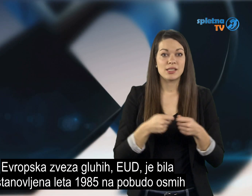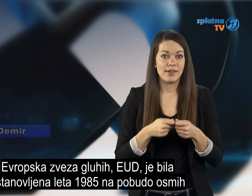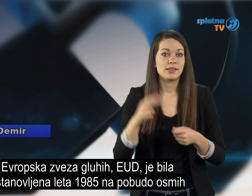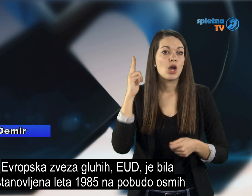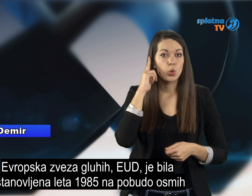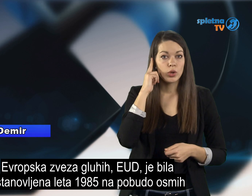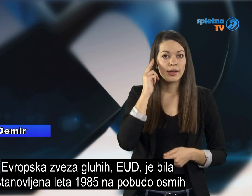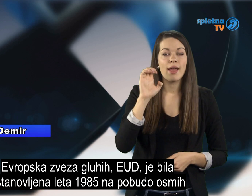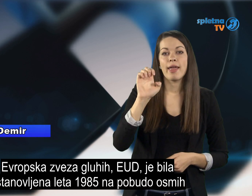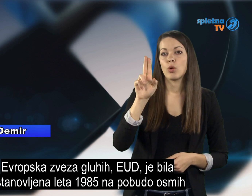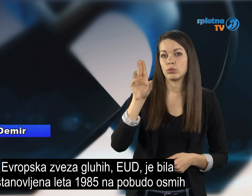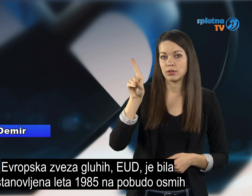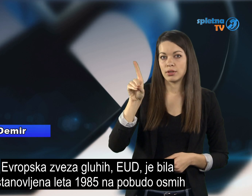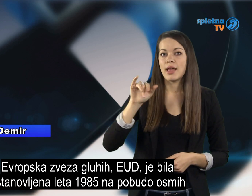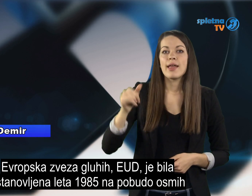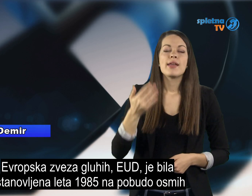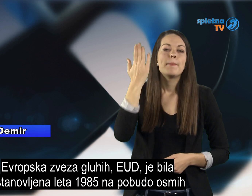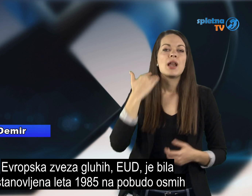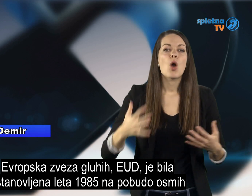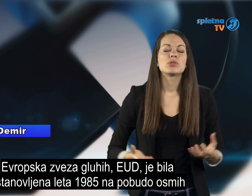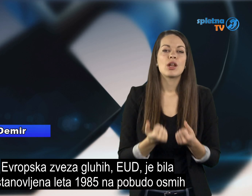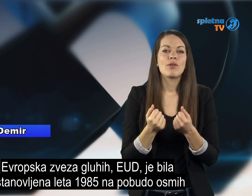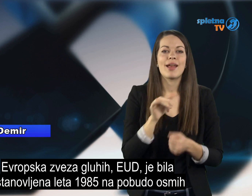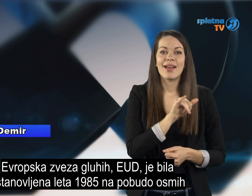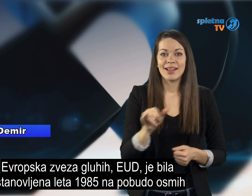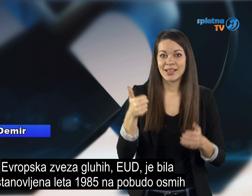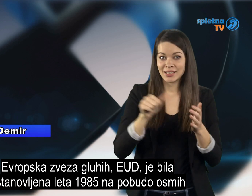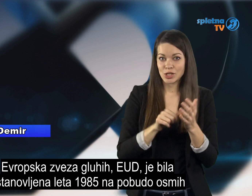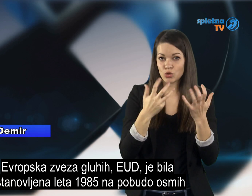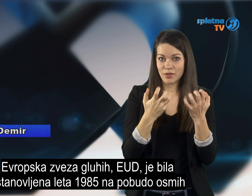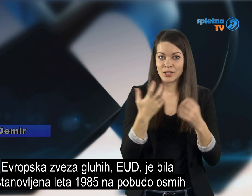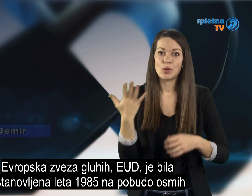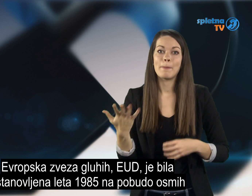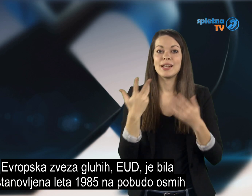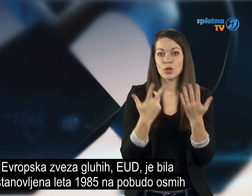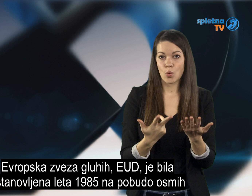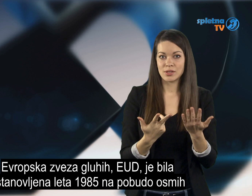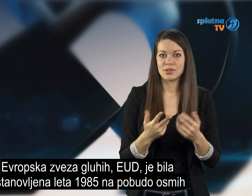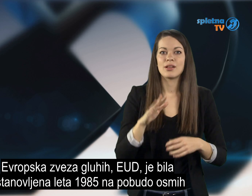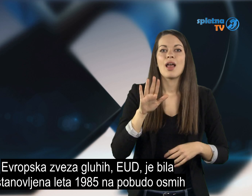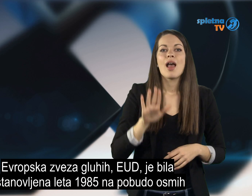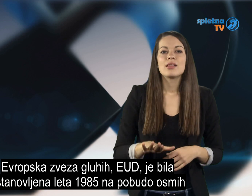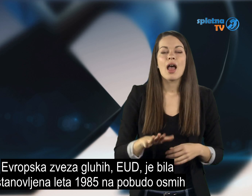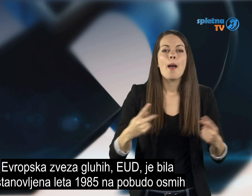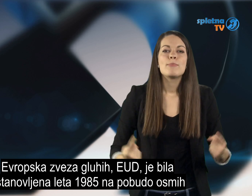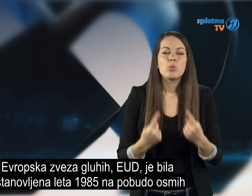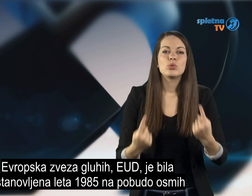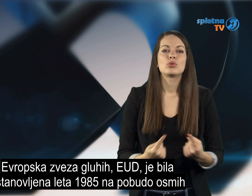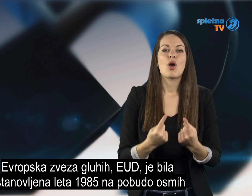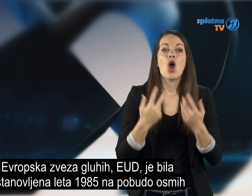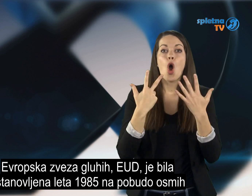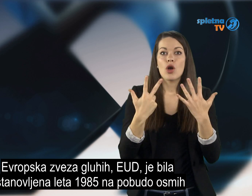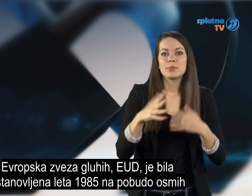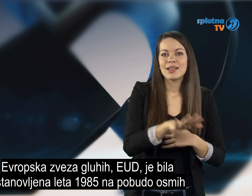Evropska zveza gluhih EUD je bila ustanovljena leta 1985 na pobudo 8